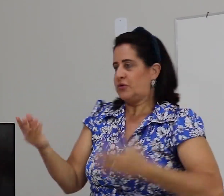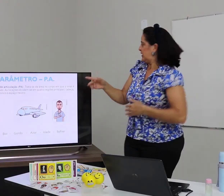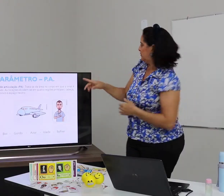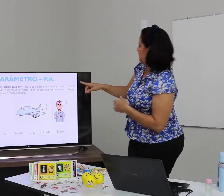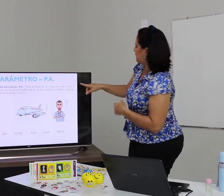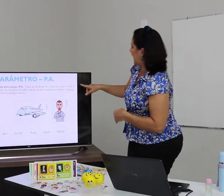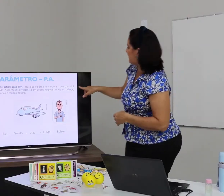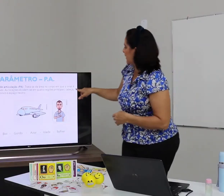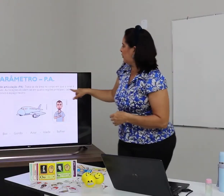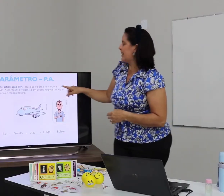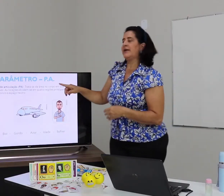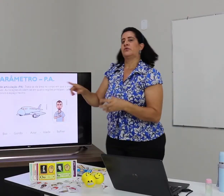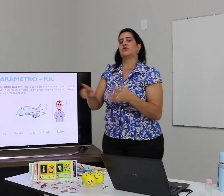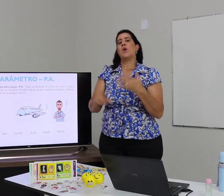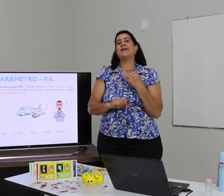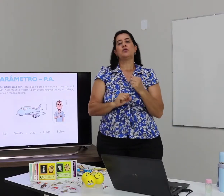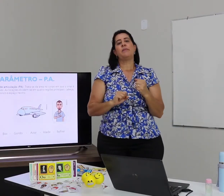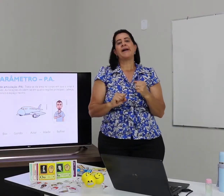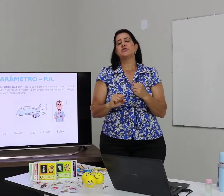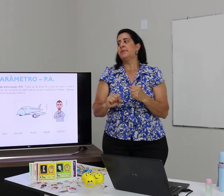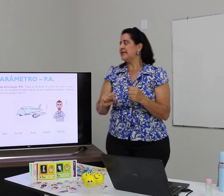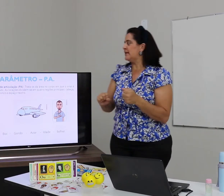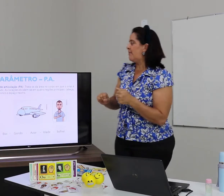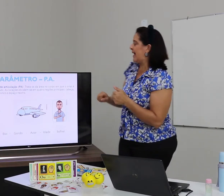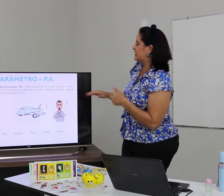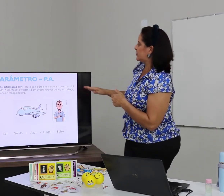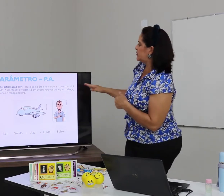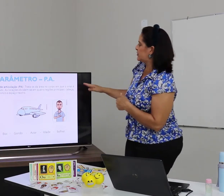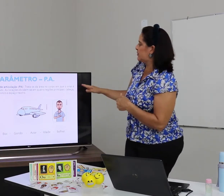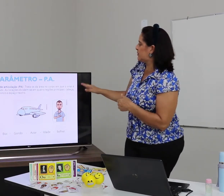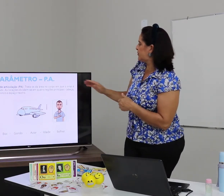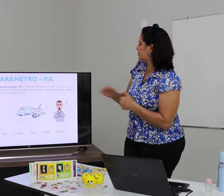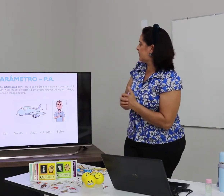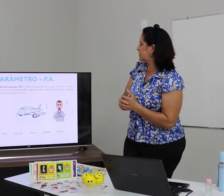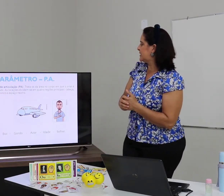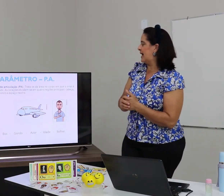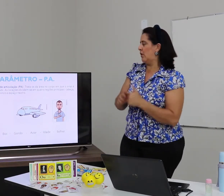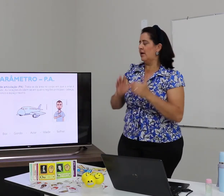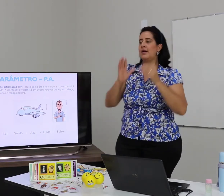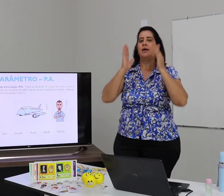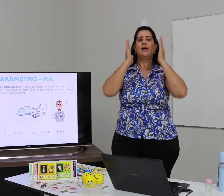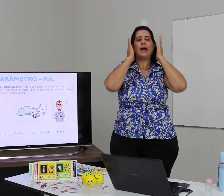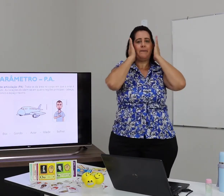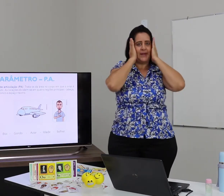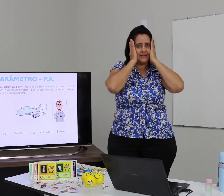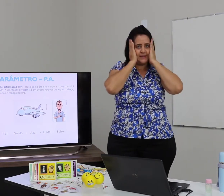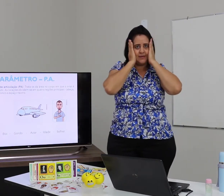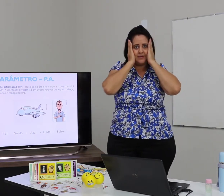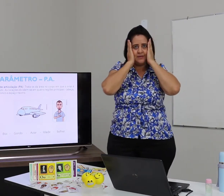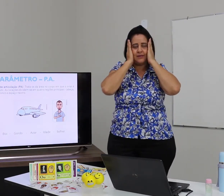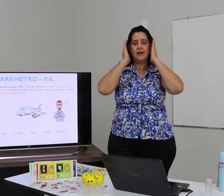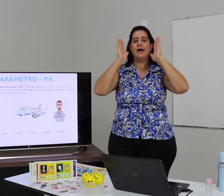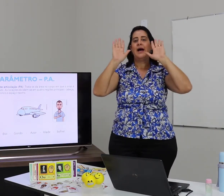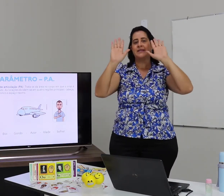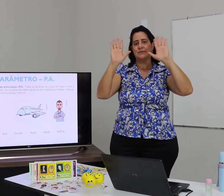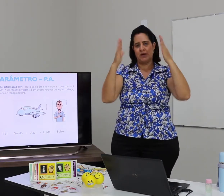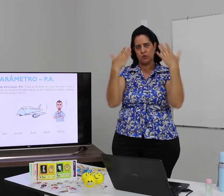construído? Há pelo menos 4 partes principais onde nós vamos construir o sinal: cabeça, as